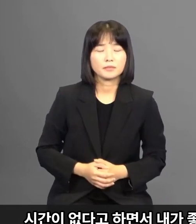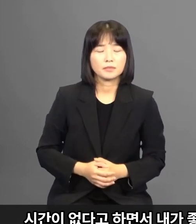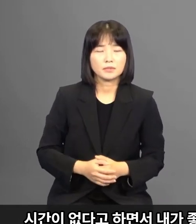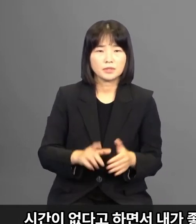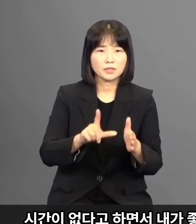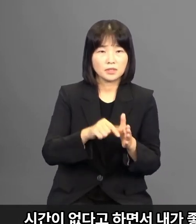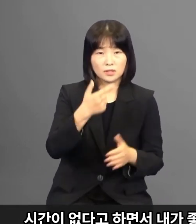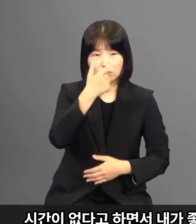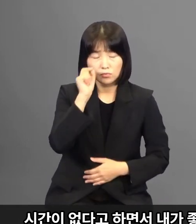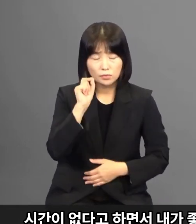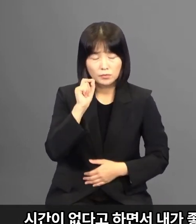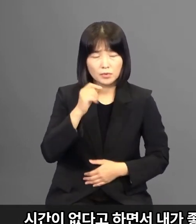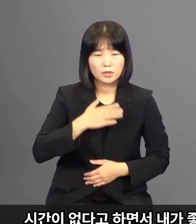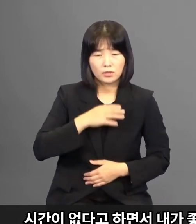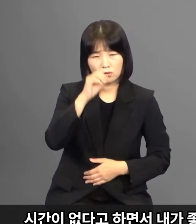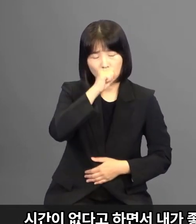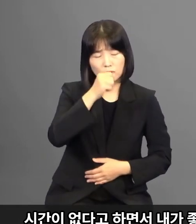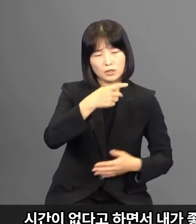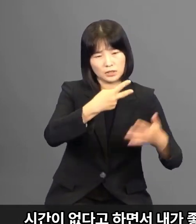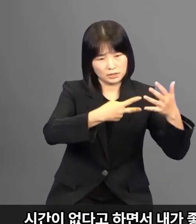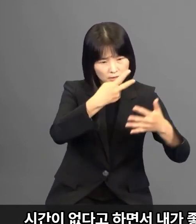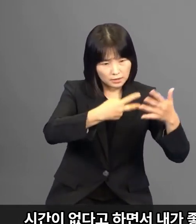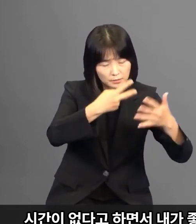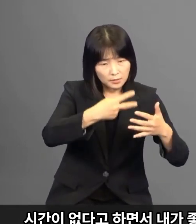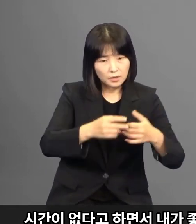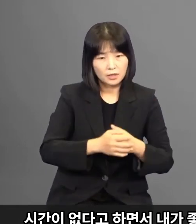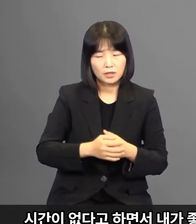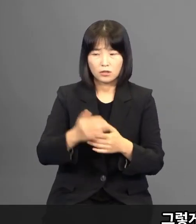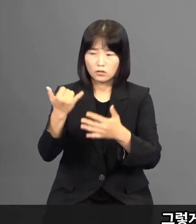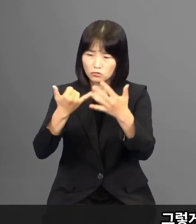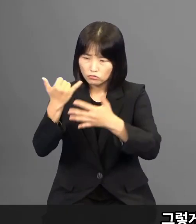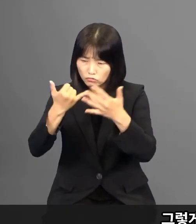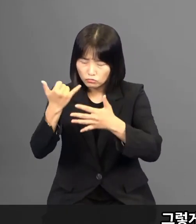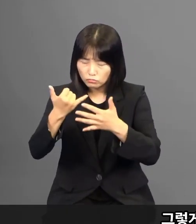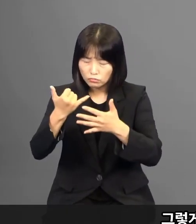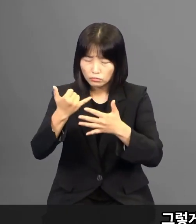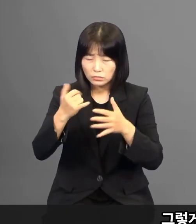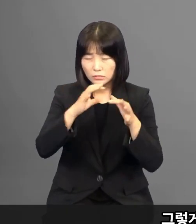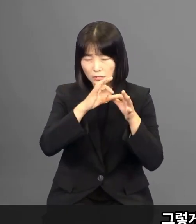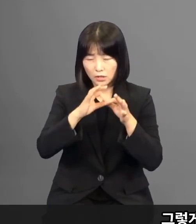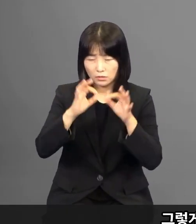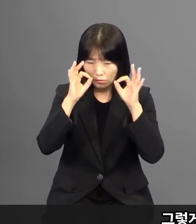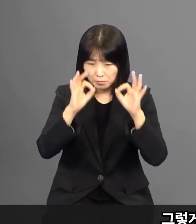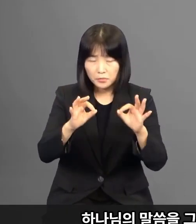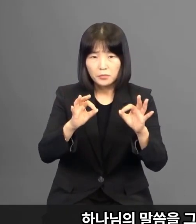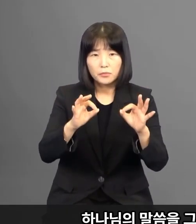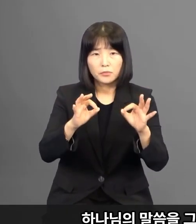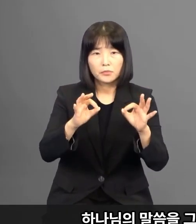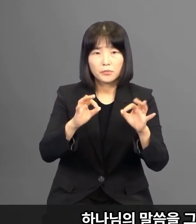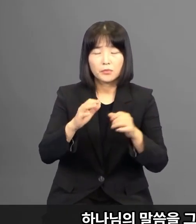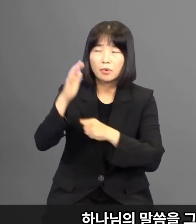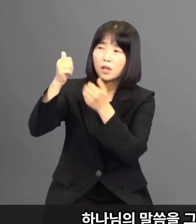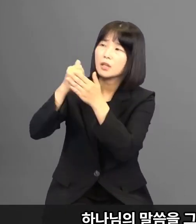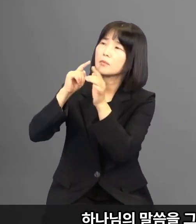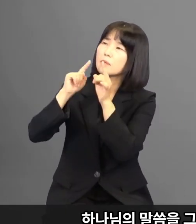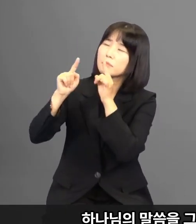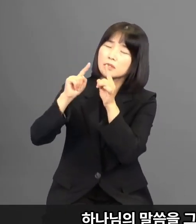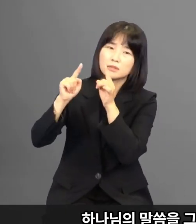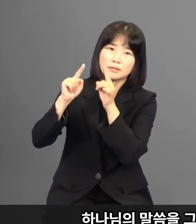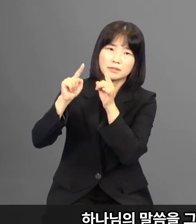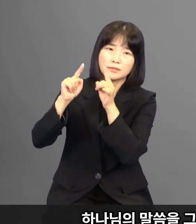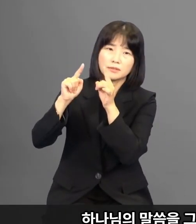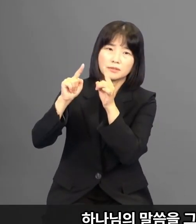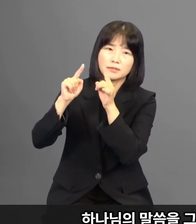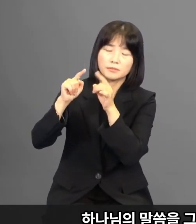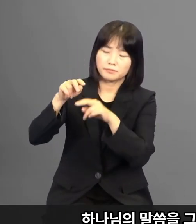내가 좋아하는 드라마나 내가 좋아하는 유튜브는 그렇게 수시간씩 쓰면서 하나님의 말씀을